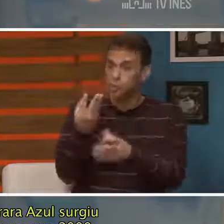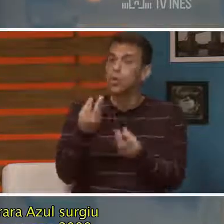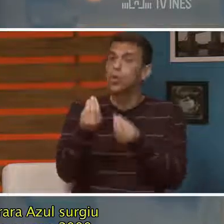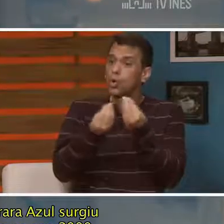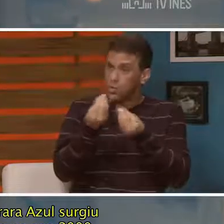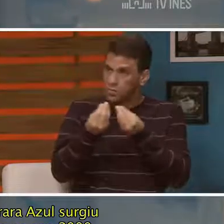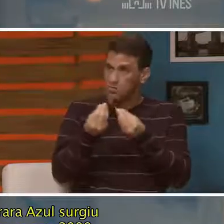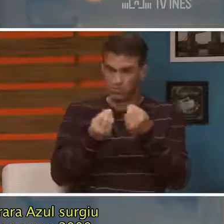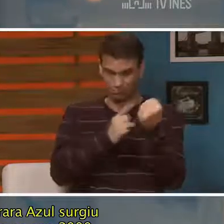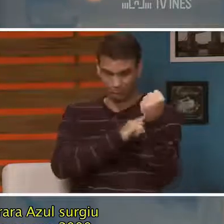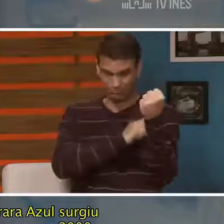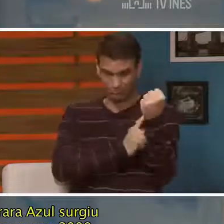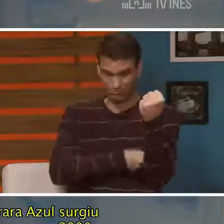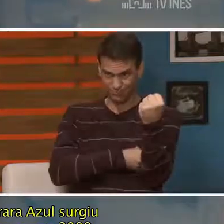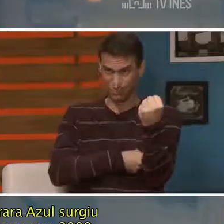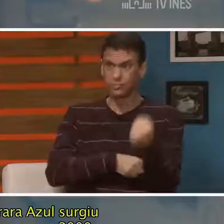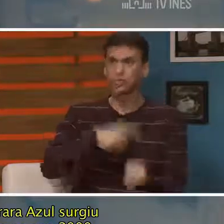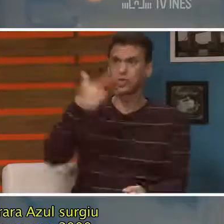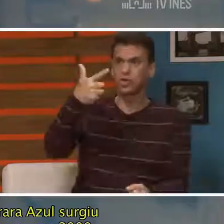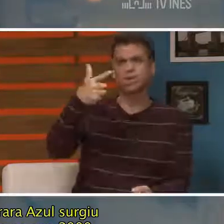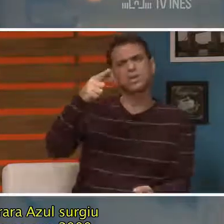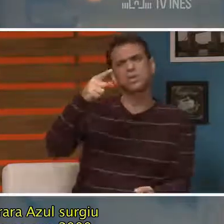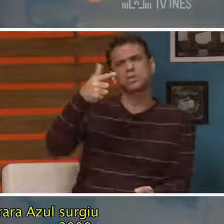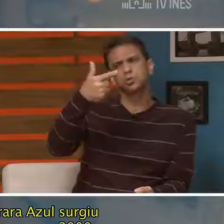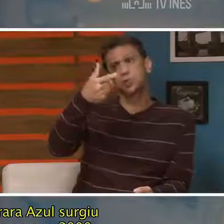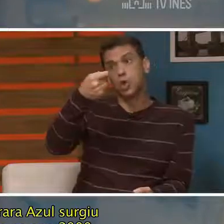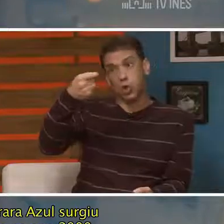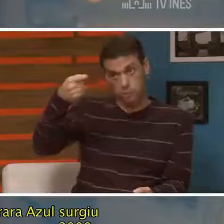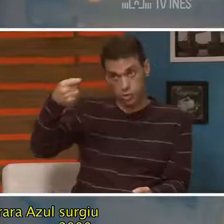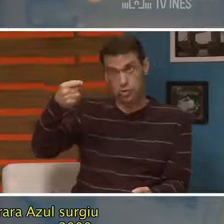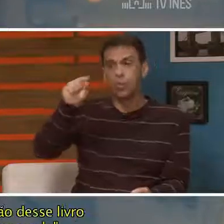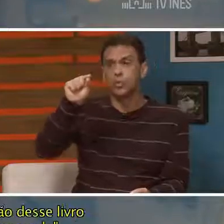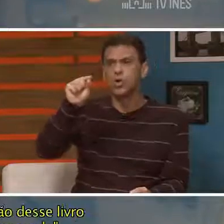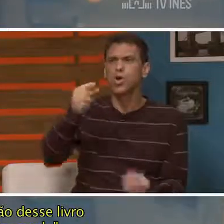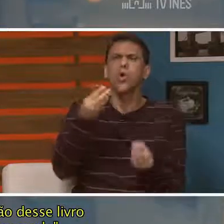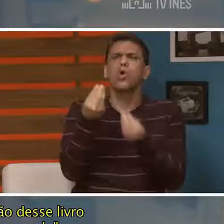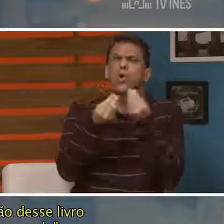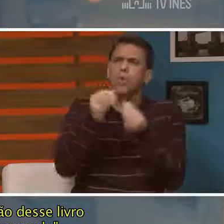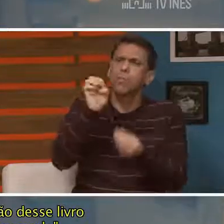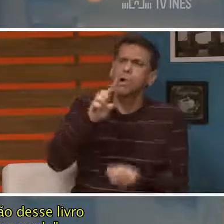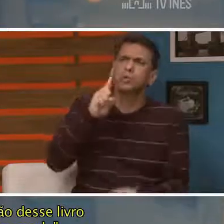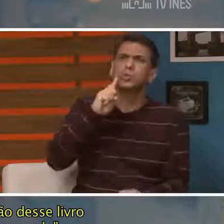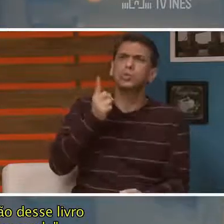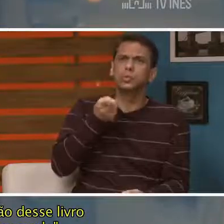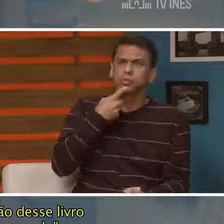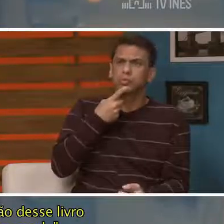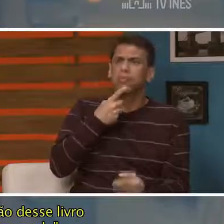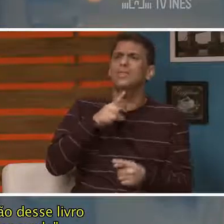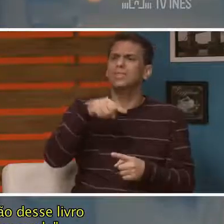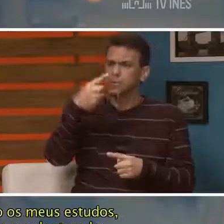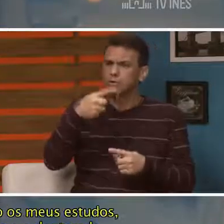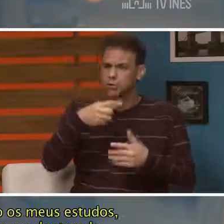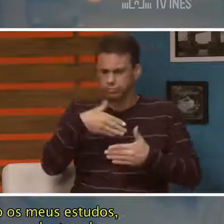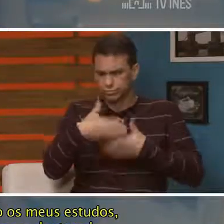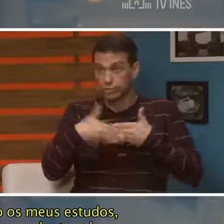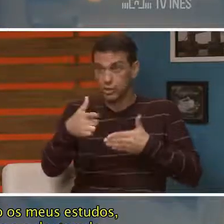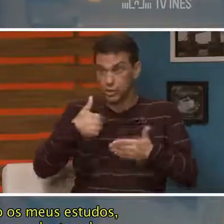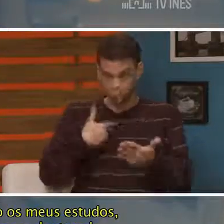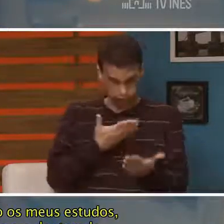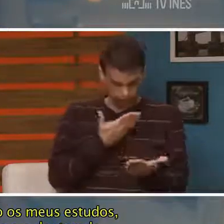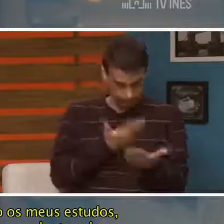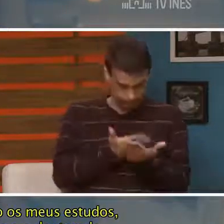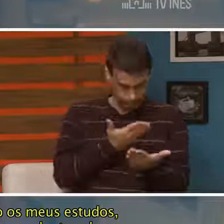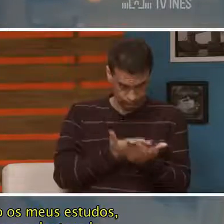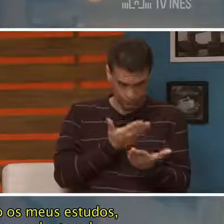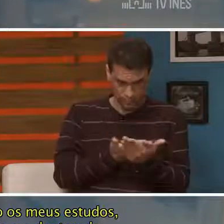azul surgiu mais fortemente aí no ano de 2000, já com a edição desse livro, Como é Ser Surdo. E a partir